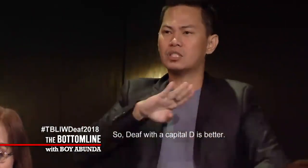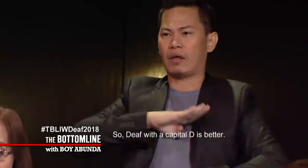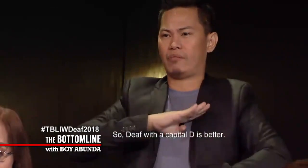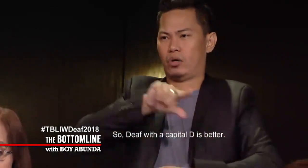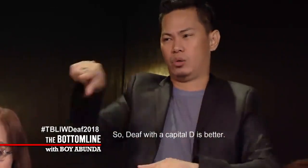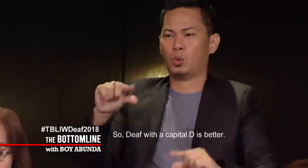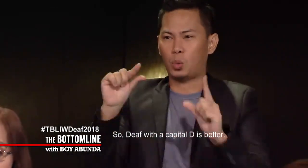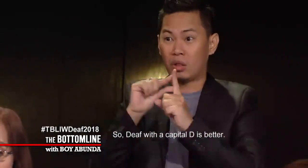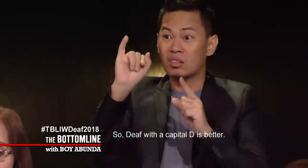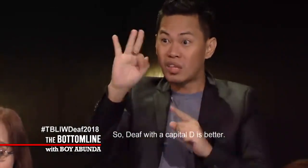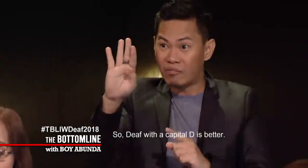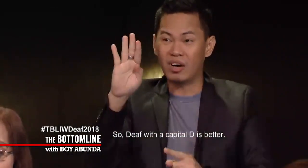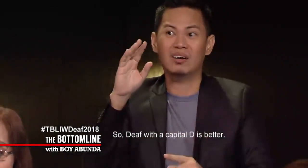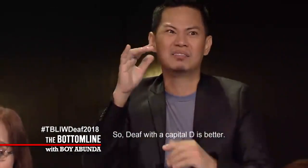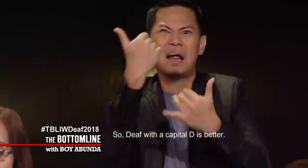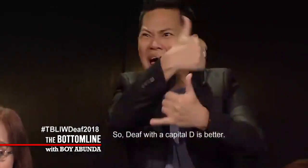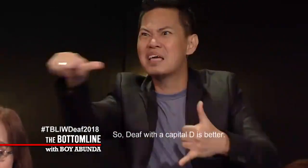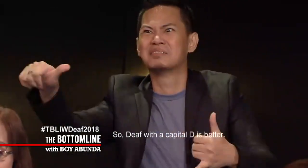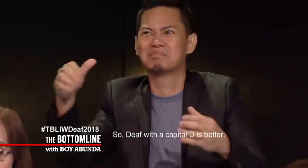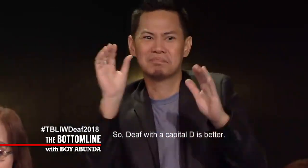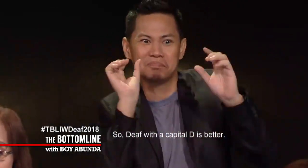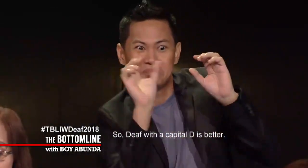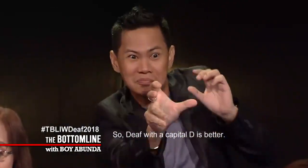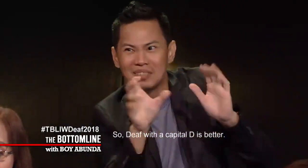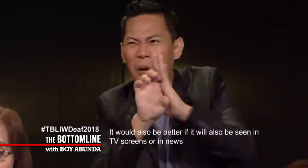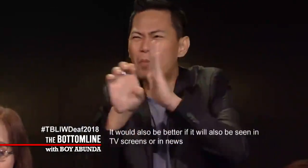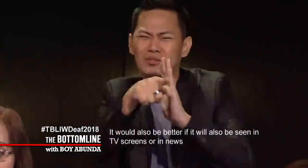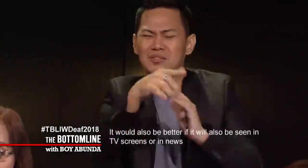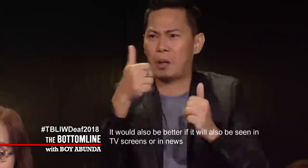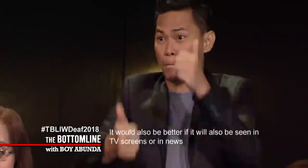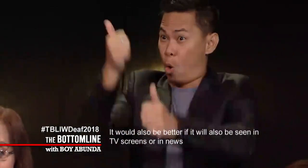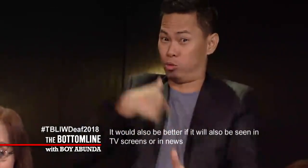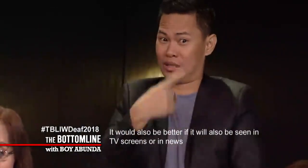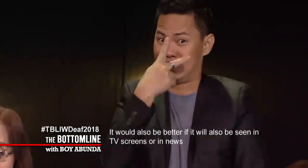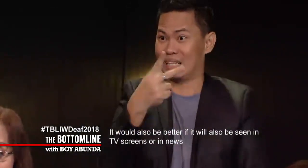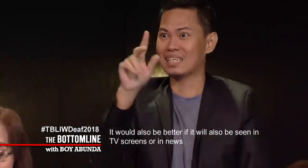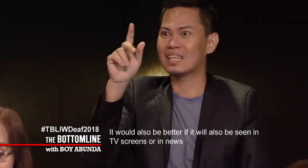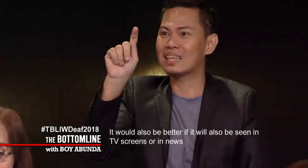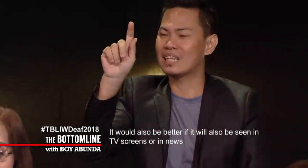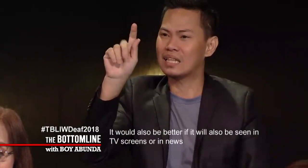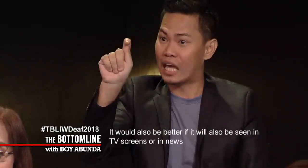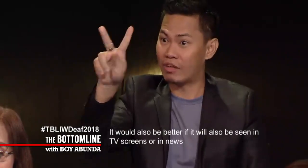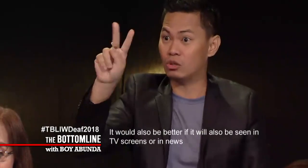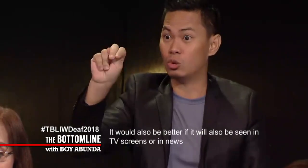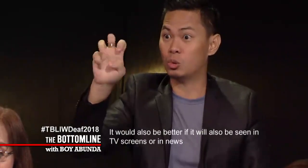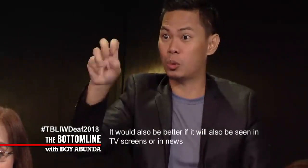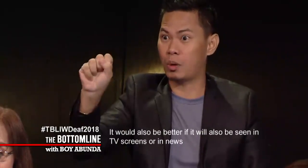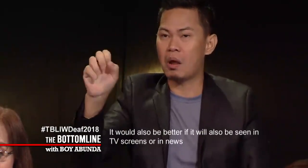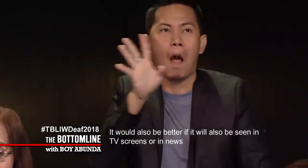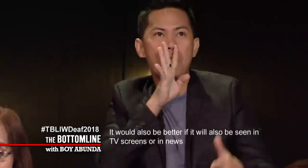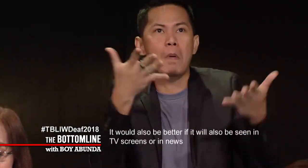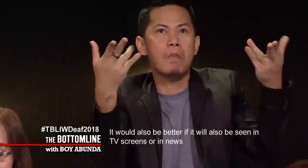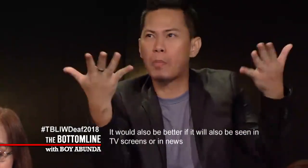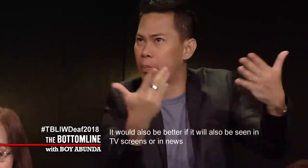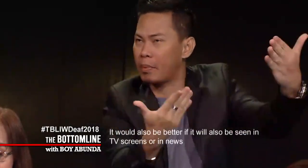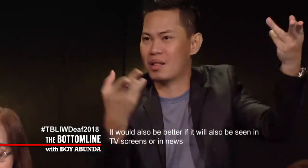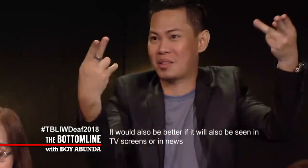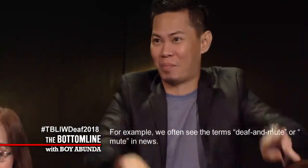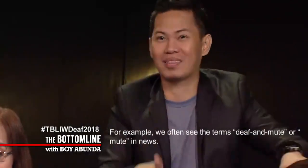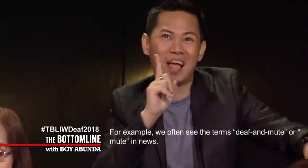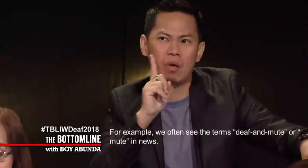deaf po na malaki po yung D. Kaya alam po mas maganda po rin na nakikita po sa TV po o sa news